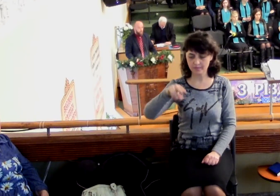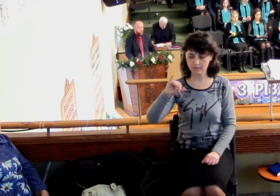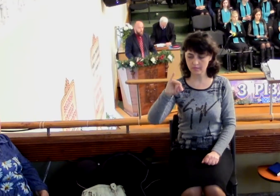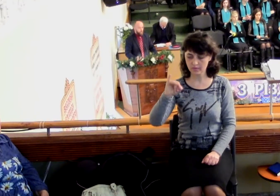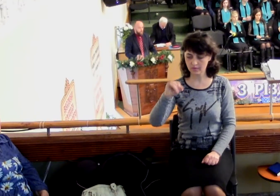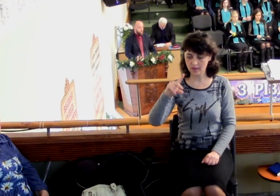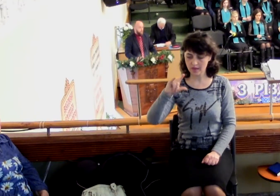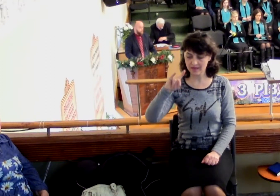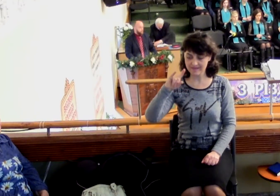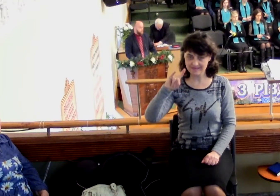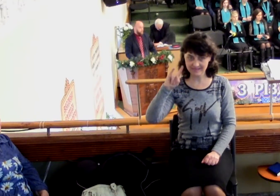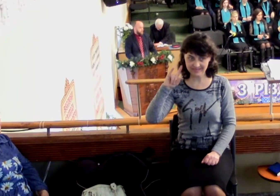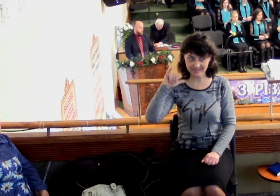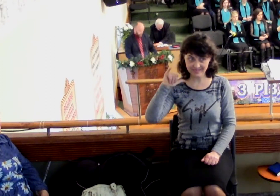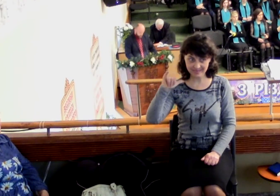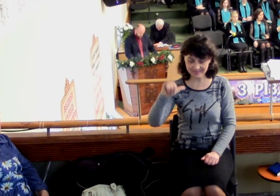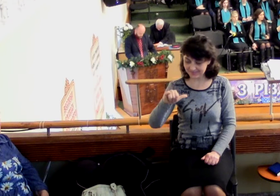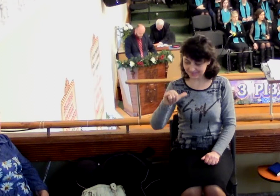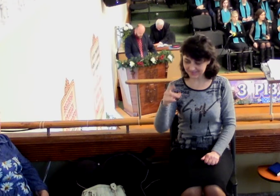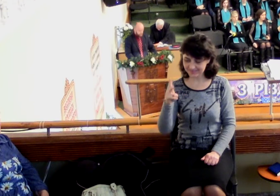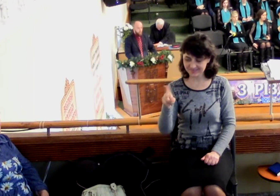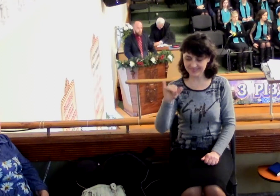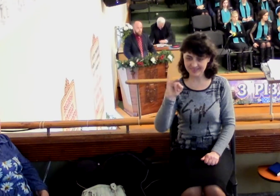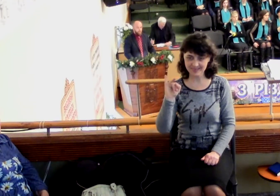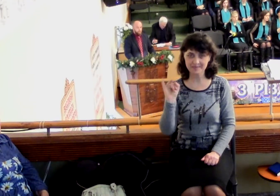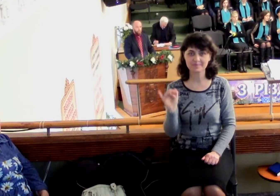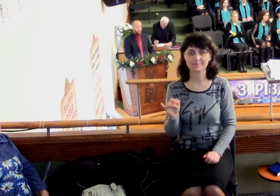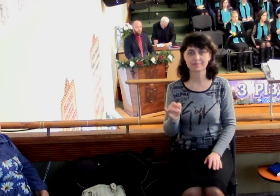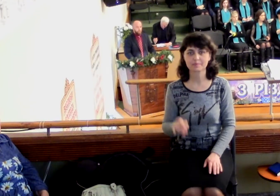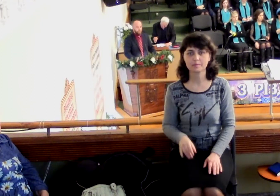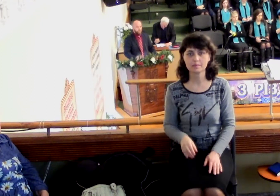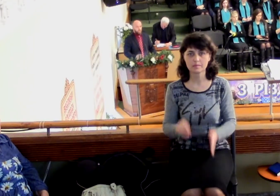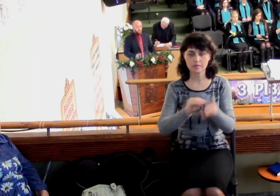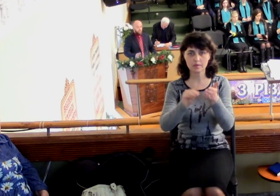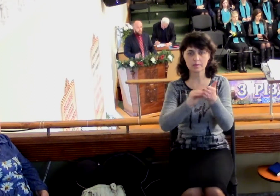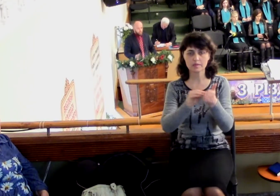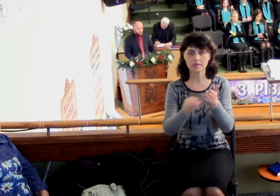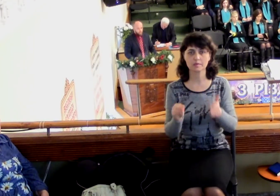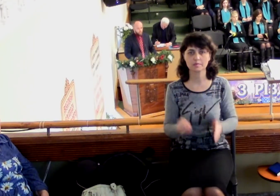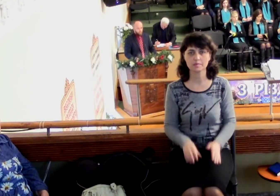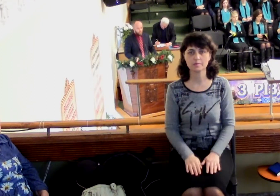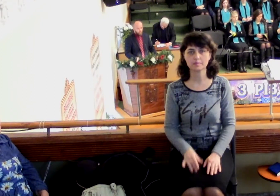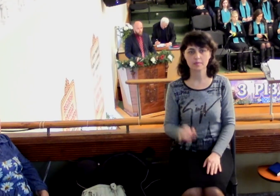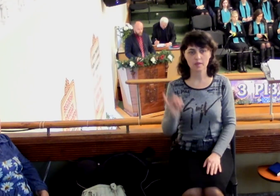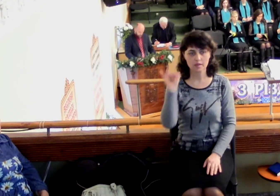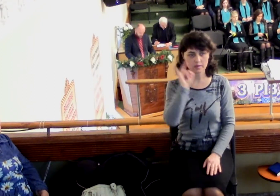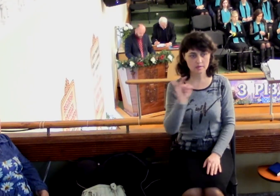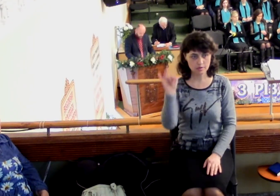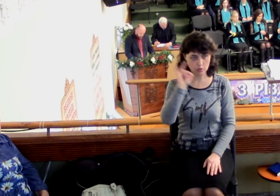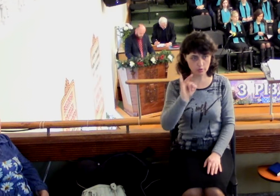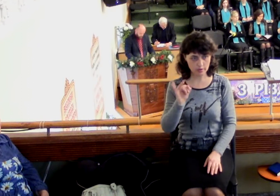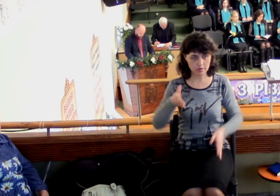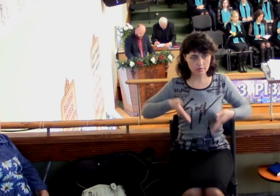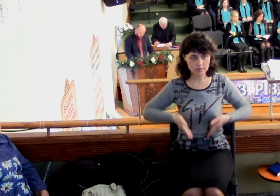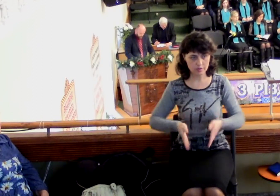известную. Евангелие от Луки, 2 глава, с 1 стиха мы прочитаем историю о